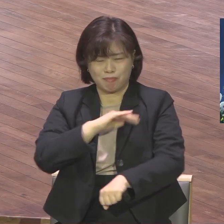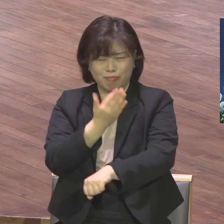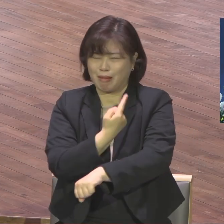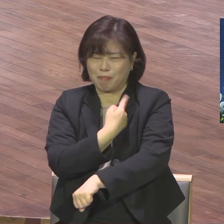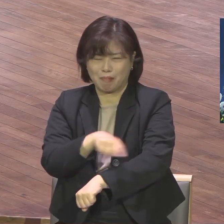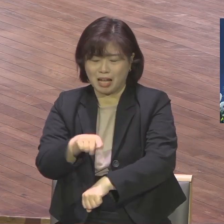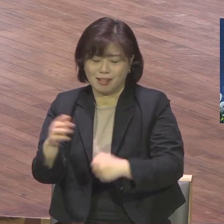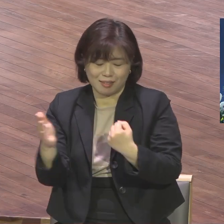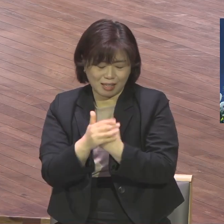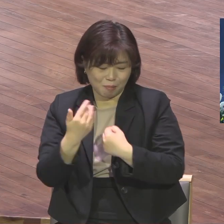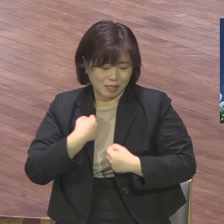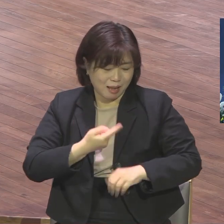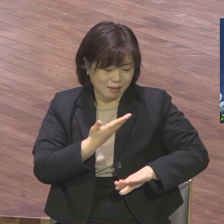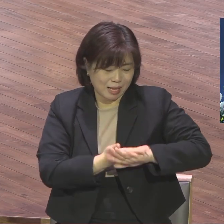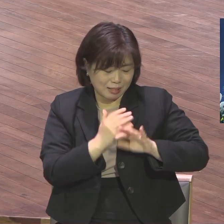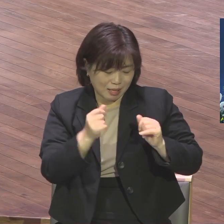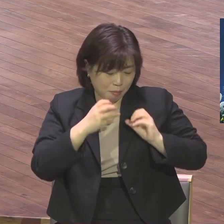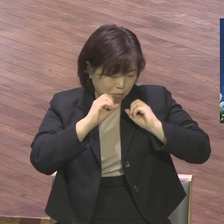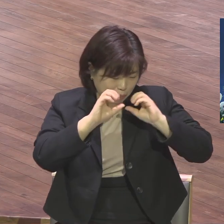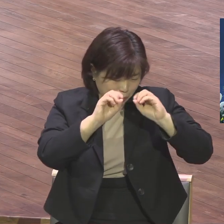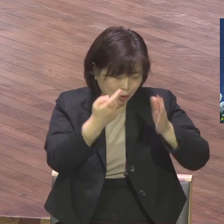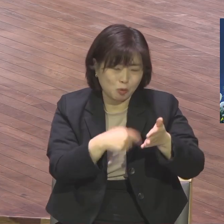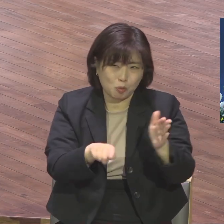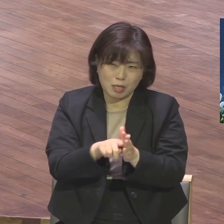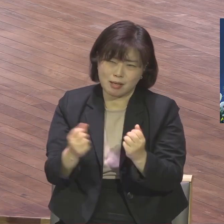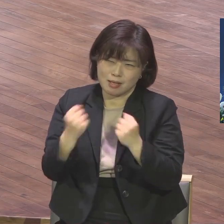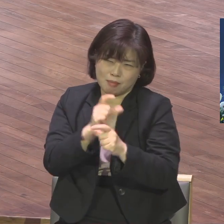비치는 하루가 되게 하여 주옵소서.